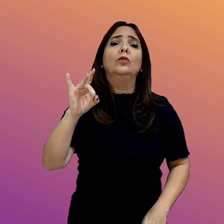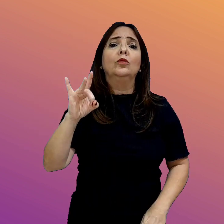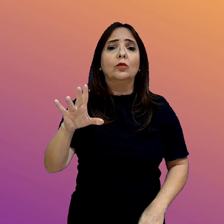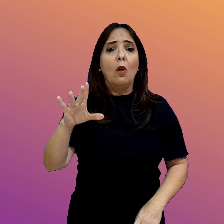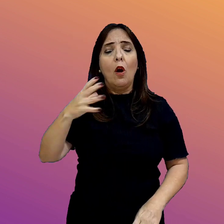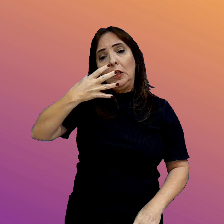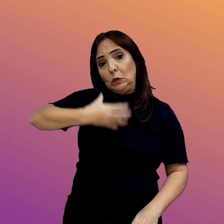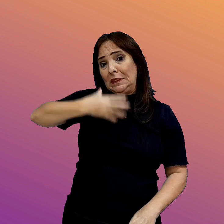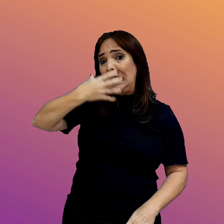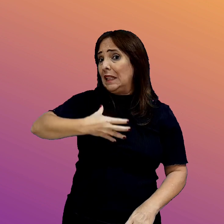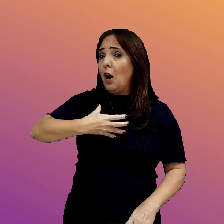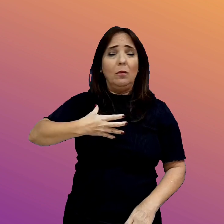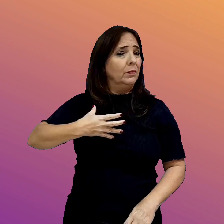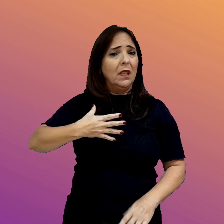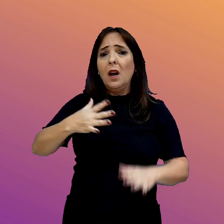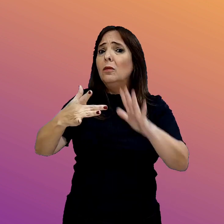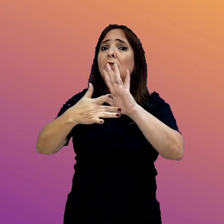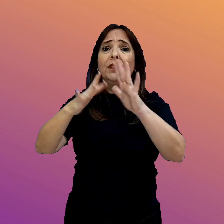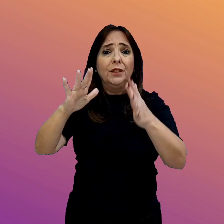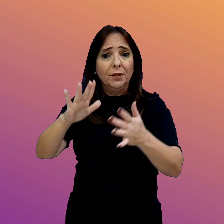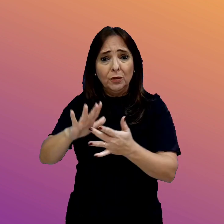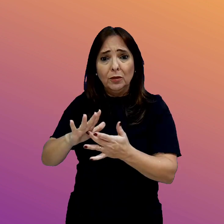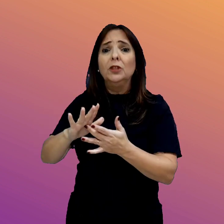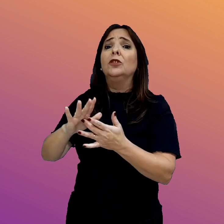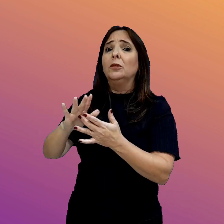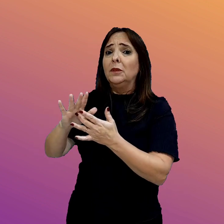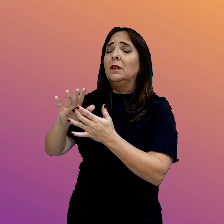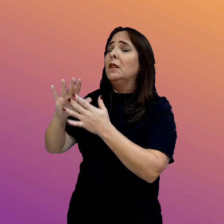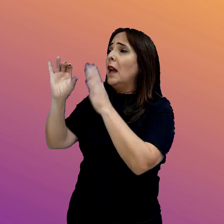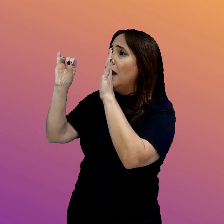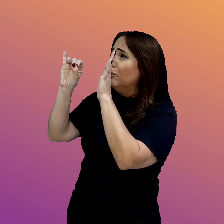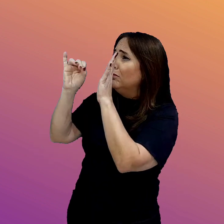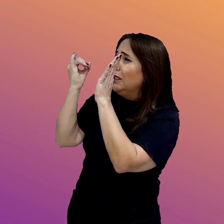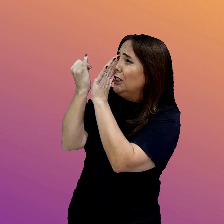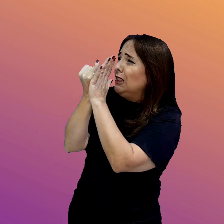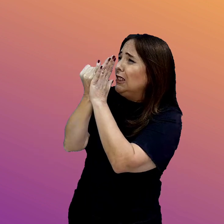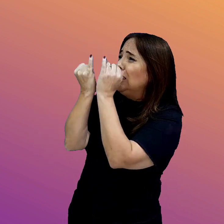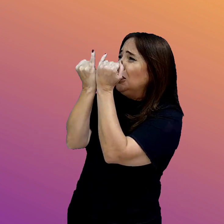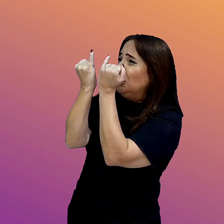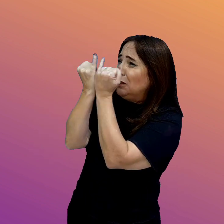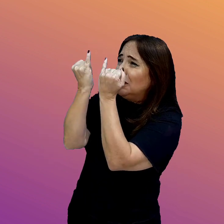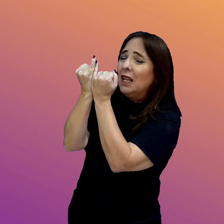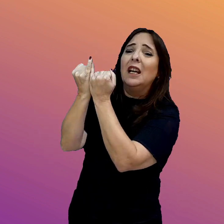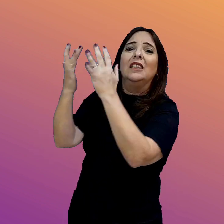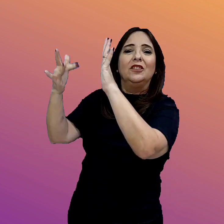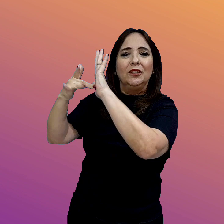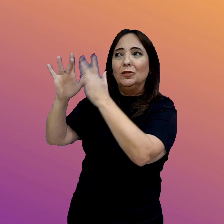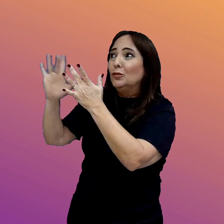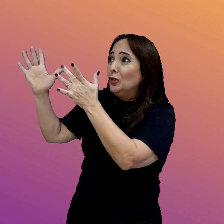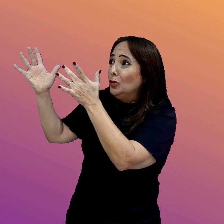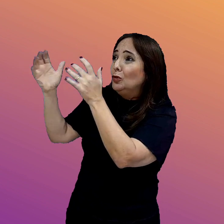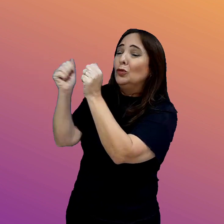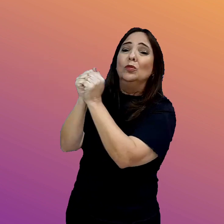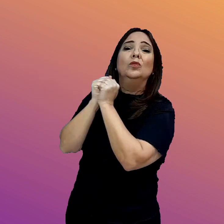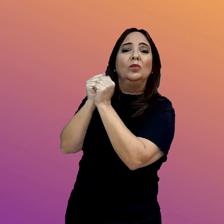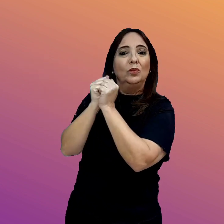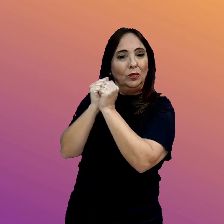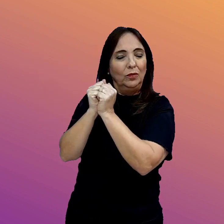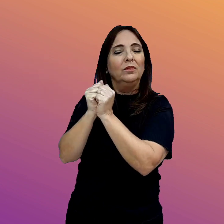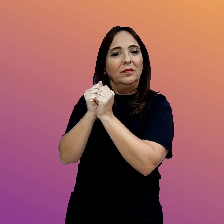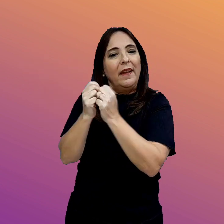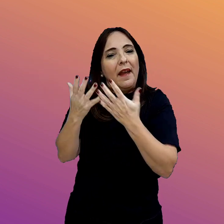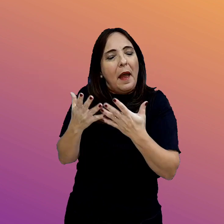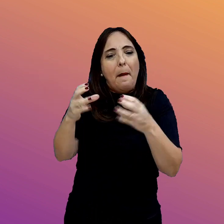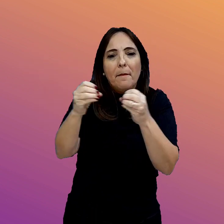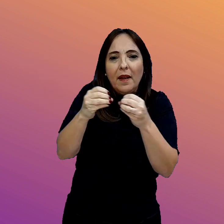nossa cabeceira, deitar conosco, conversar conosco, sentar conosco na sala. Então, primeiramente, a gente tem que entender que Jesus